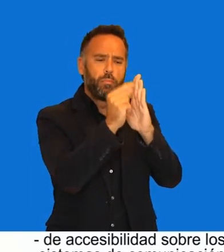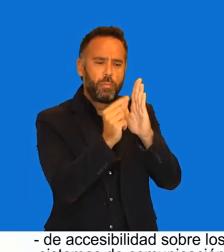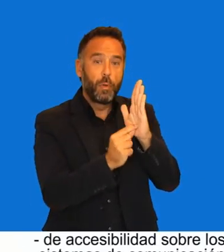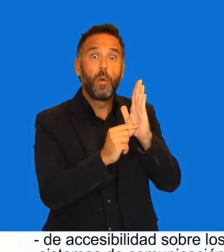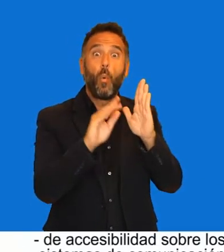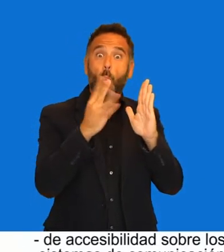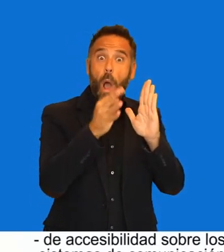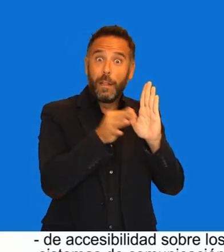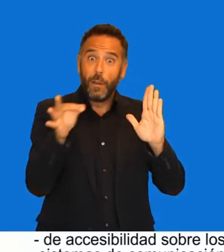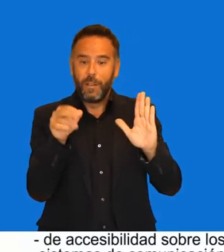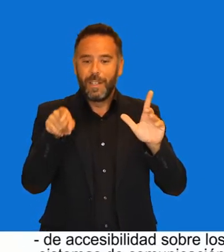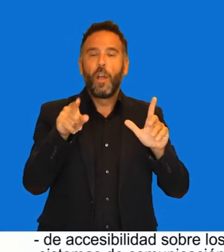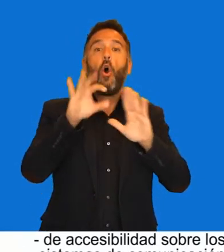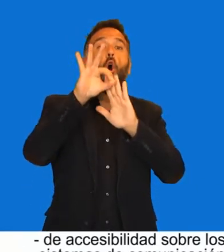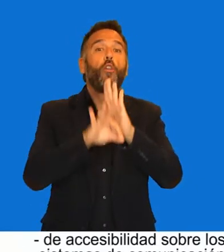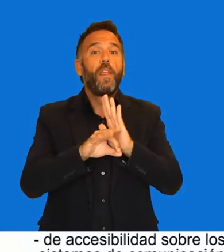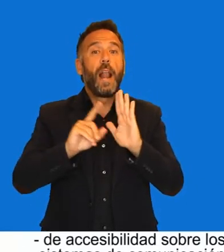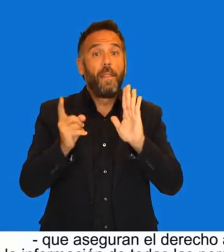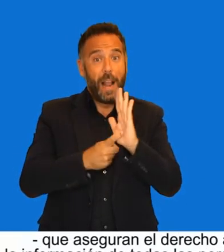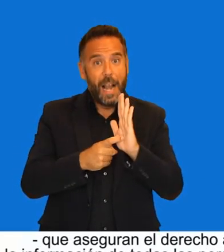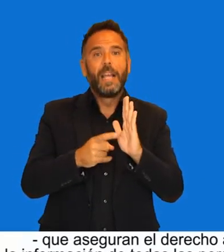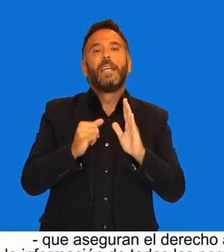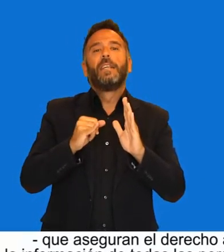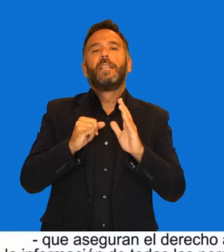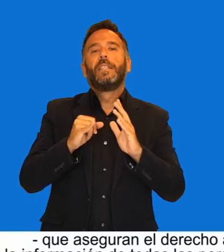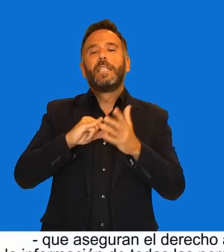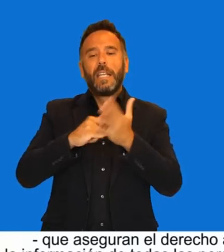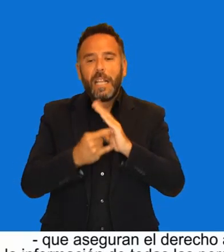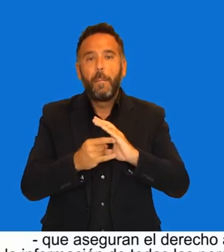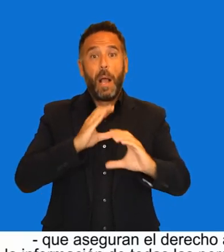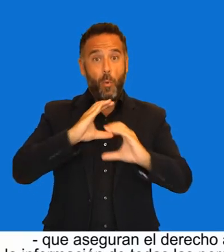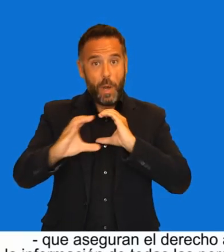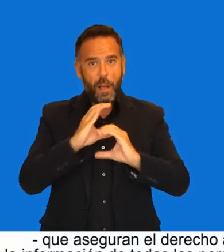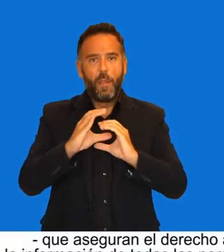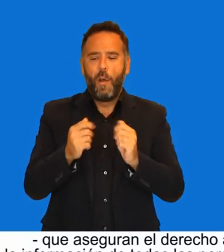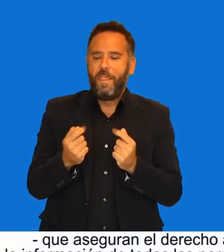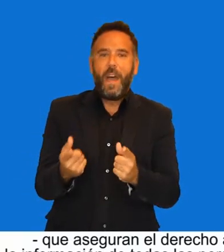Accesibilidad... ...sobre los sistemas de comunicación... ...que aseguran el derecho a la información... ...de todas las personas.